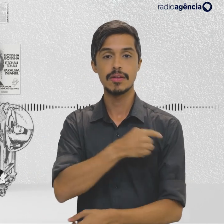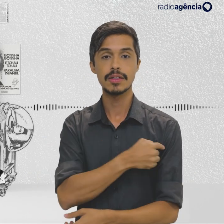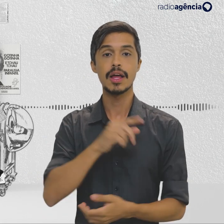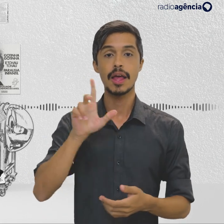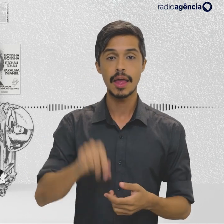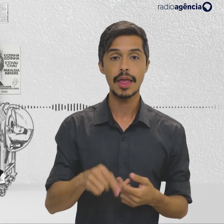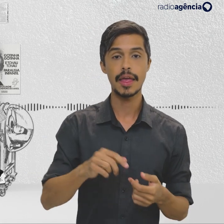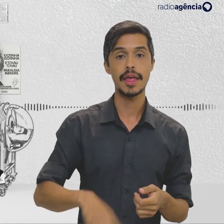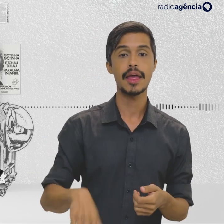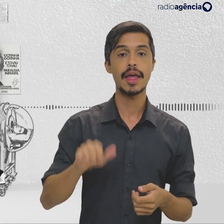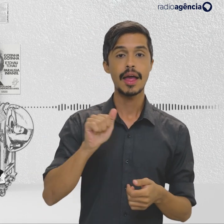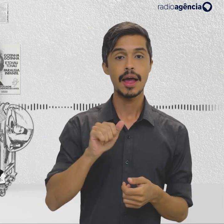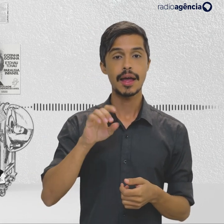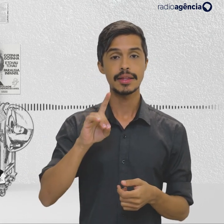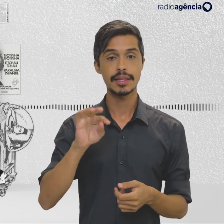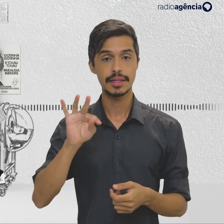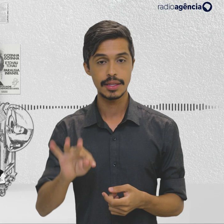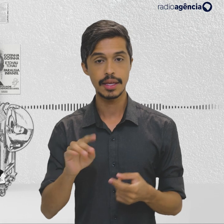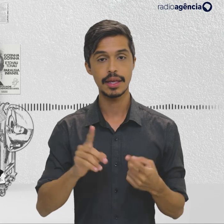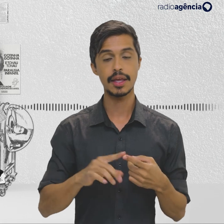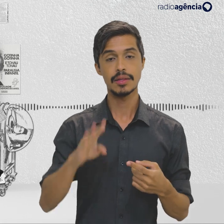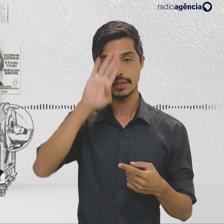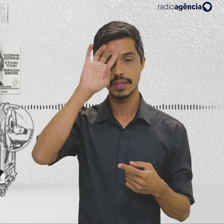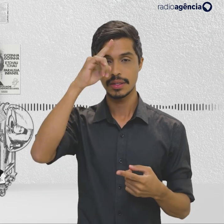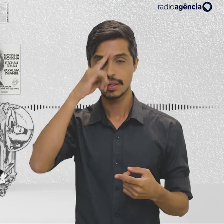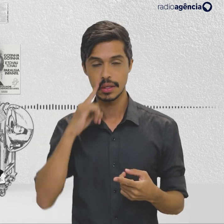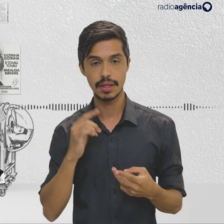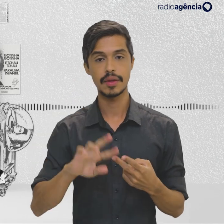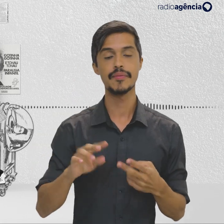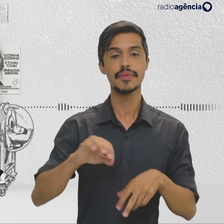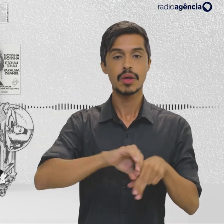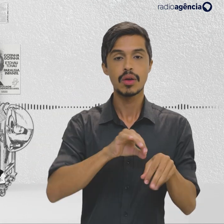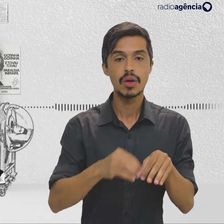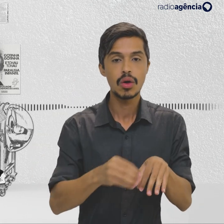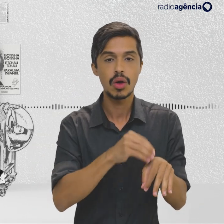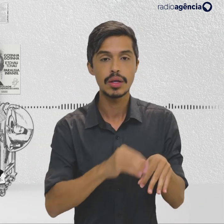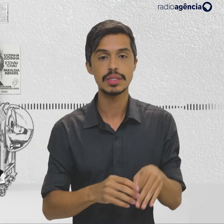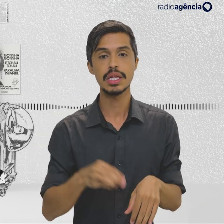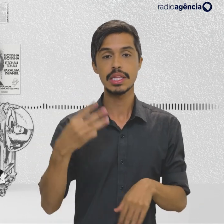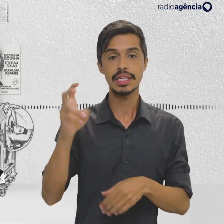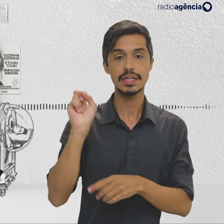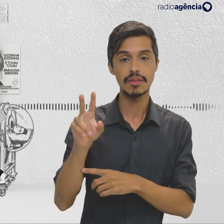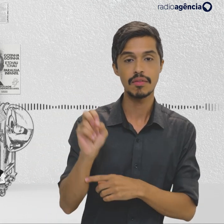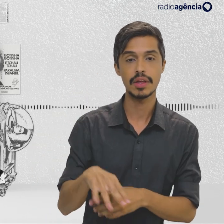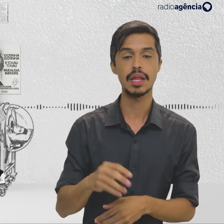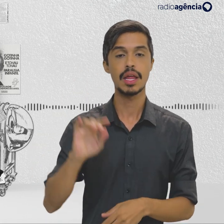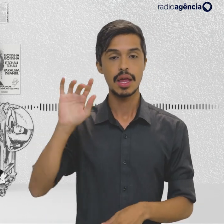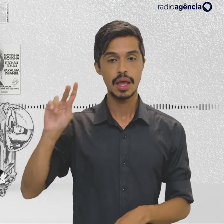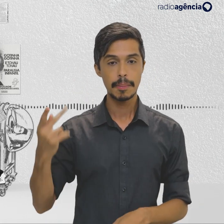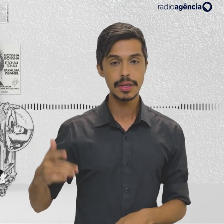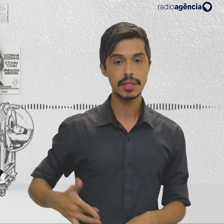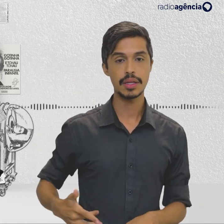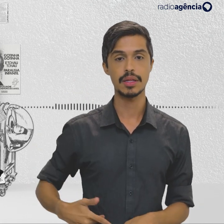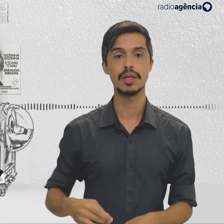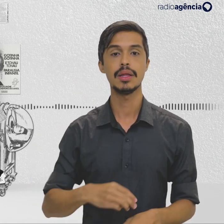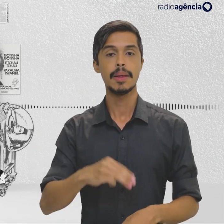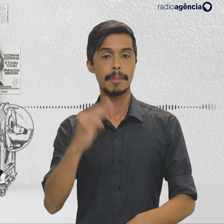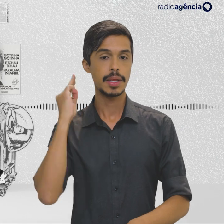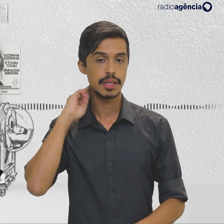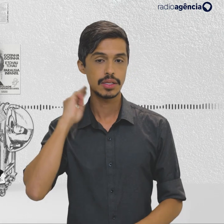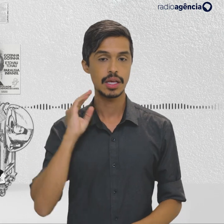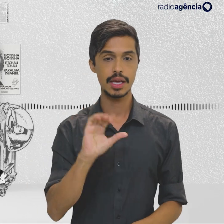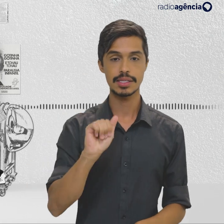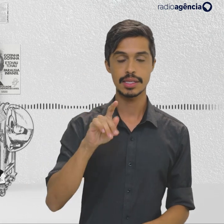oferecidas nas escolas São ADT febre amarela HPV tríplice viral hepati b meningit